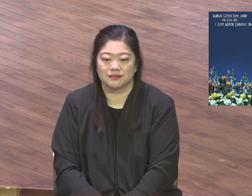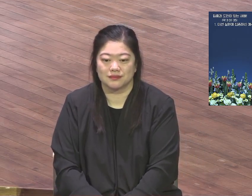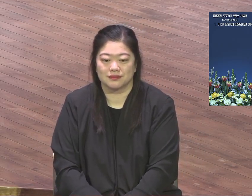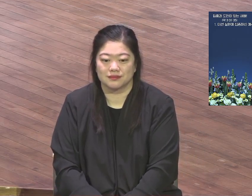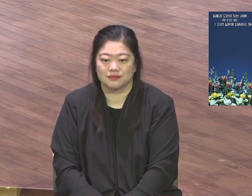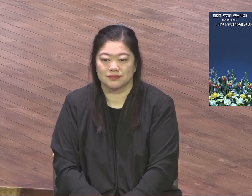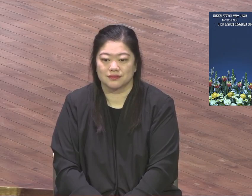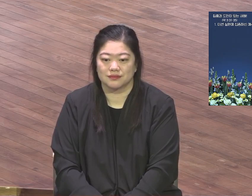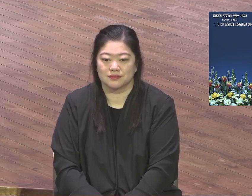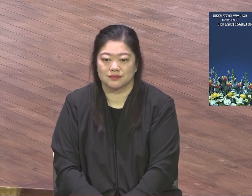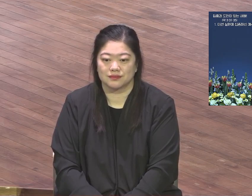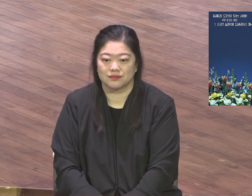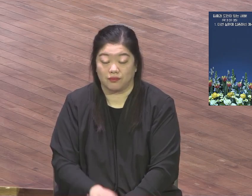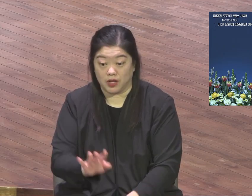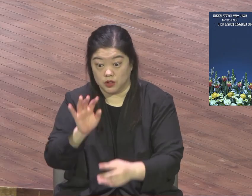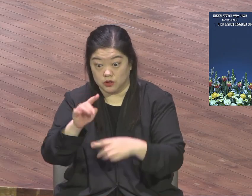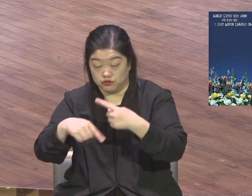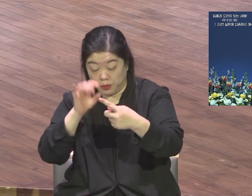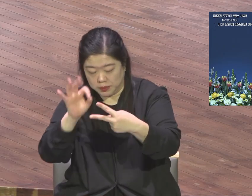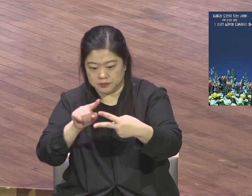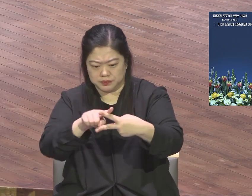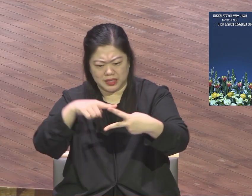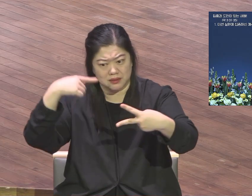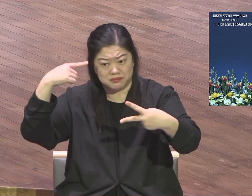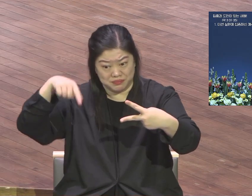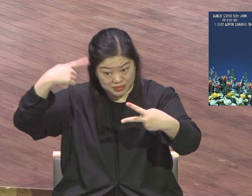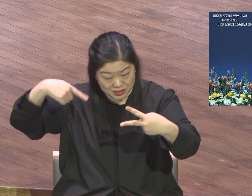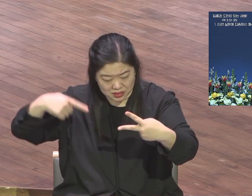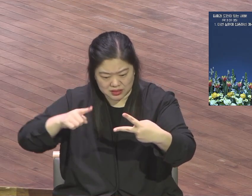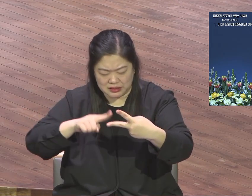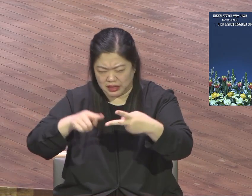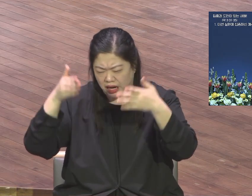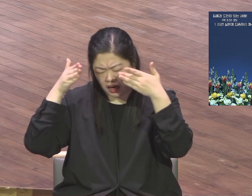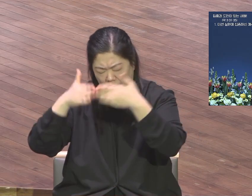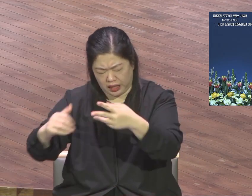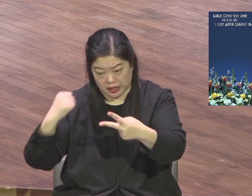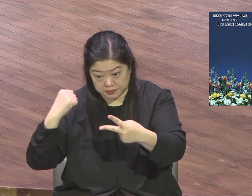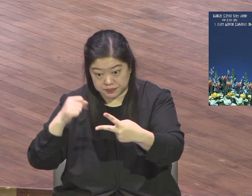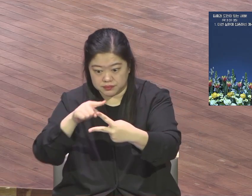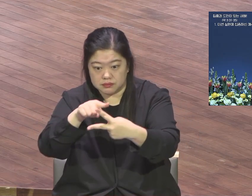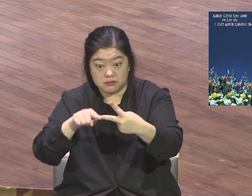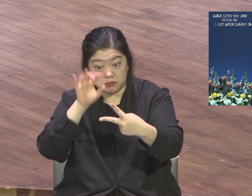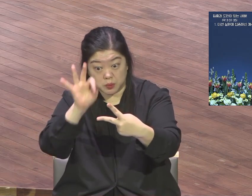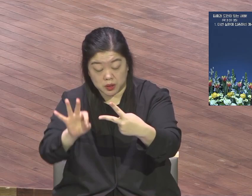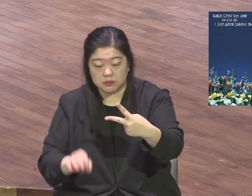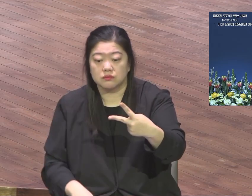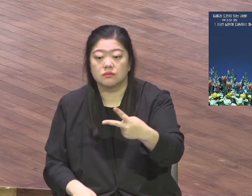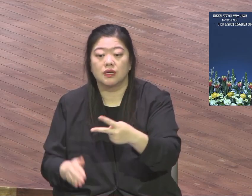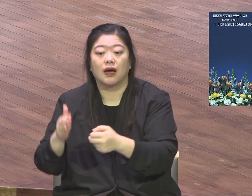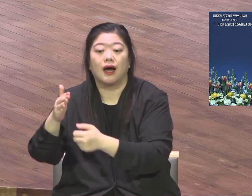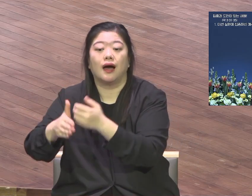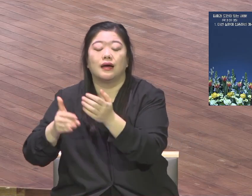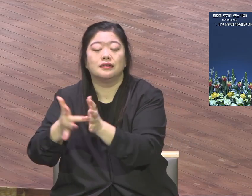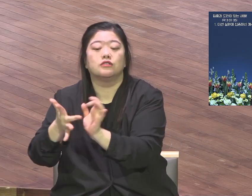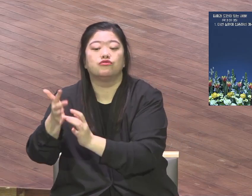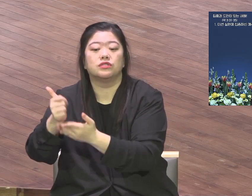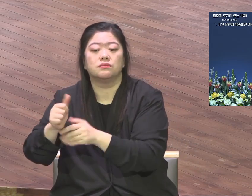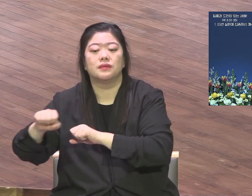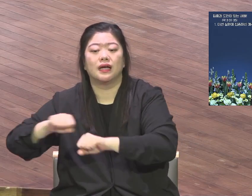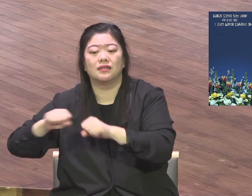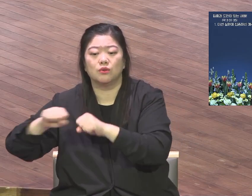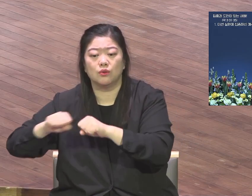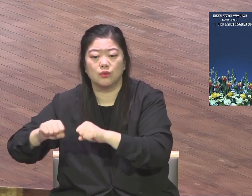그런데 이 두 가지 방향으로 해석이 이제 가능한 다른 각도로 본다 하면 예수님은요 하나님께 주셨던